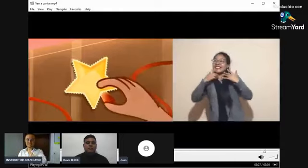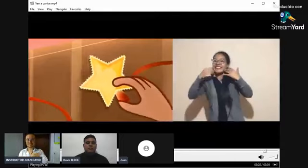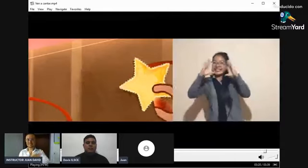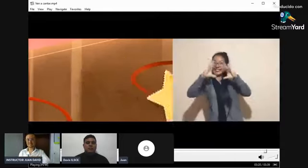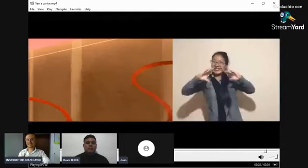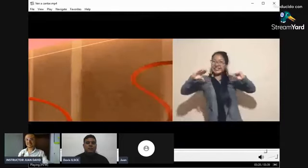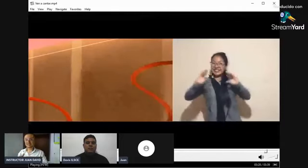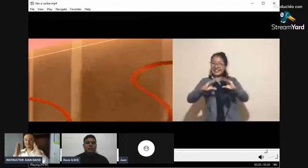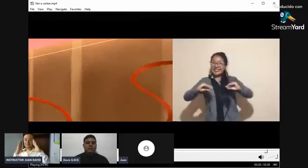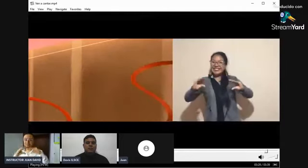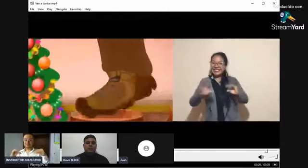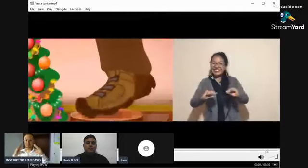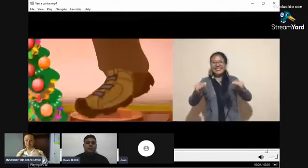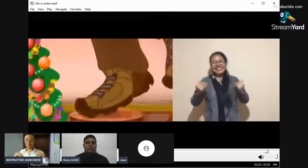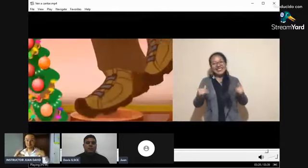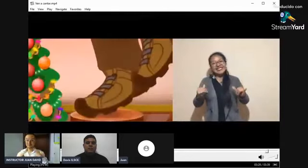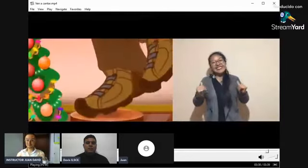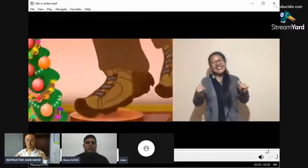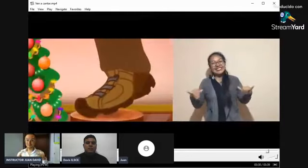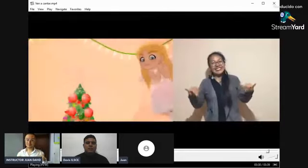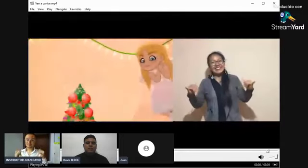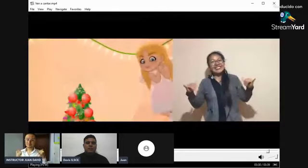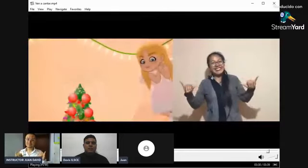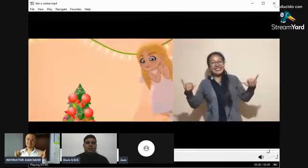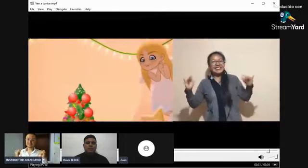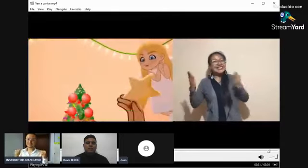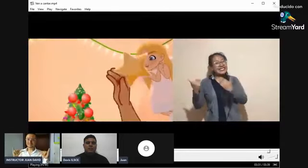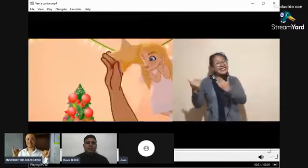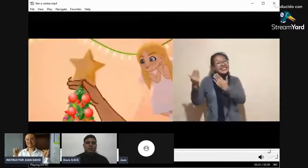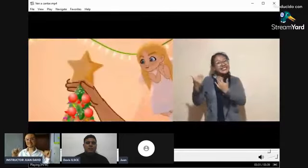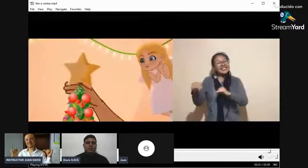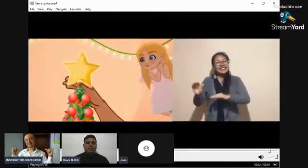Ven a cantar, que ya llegó la